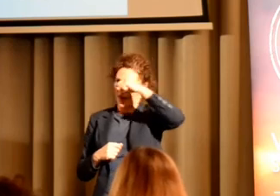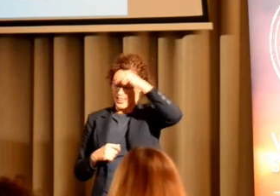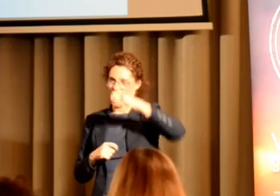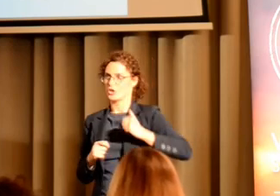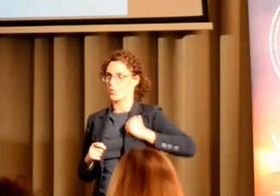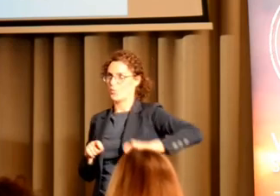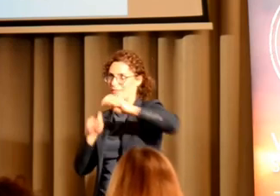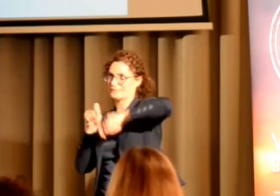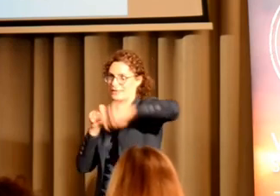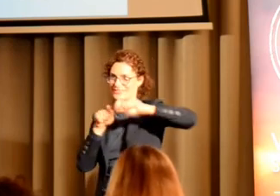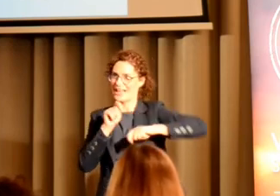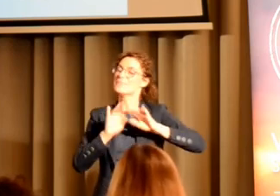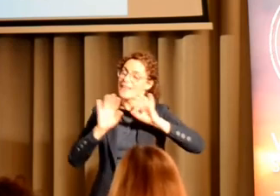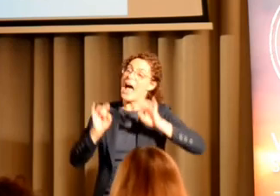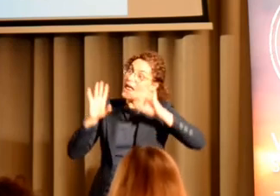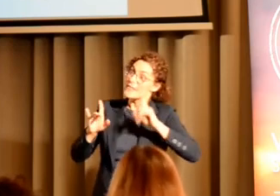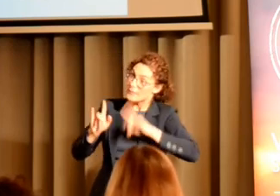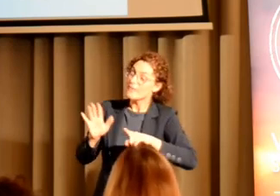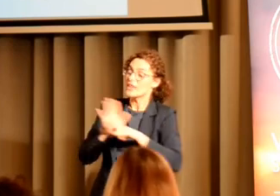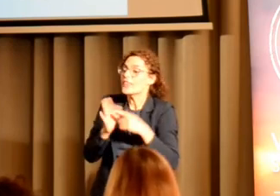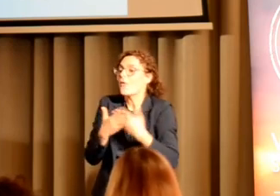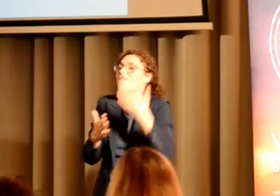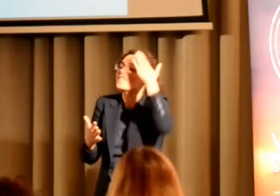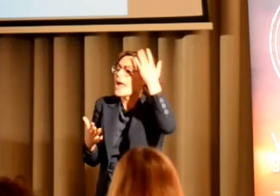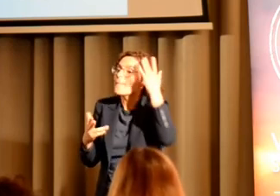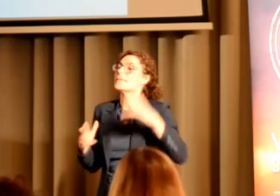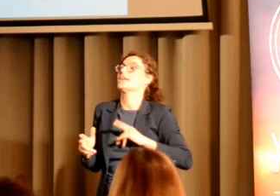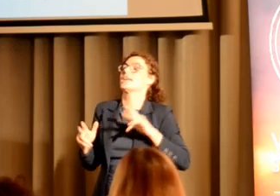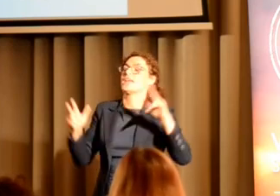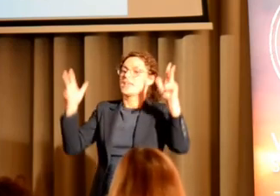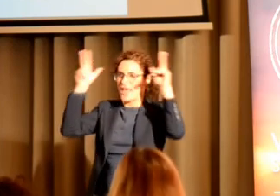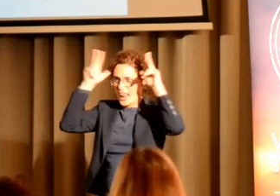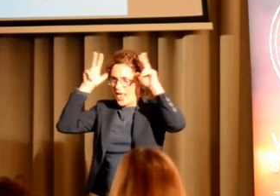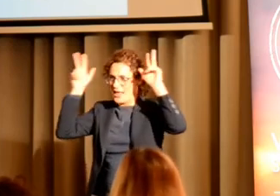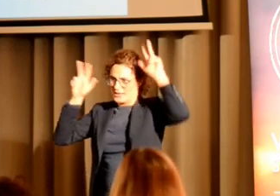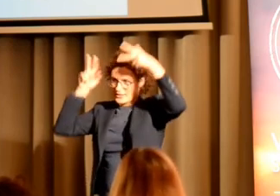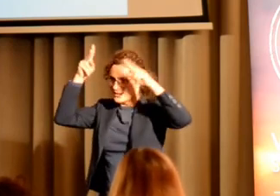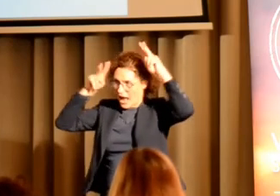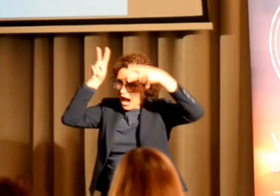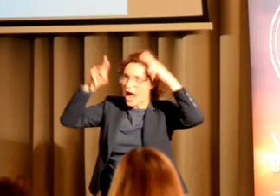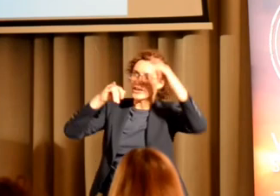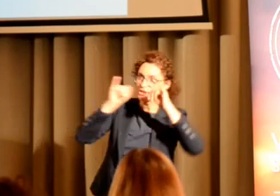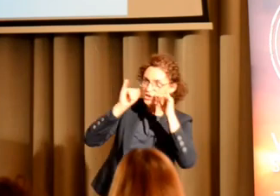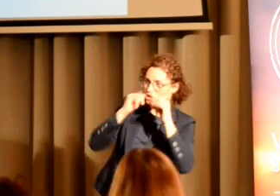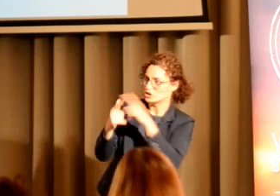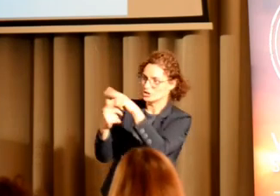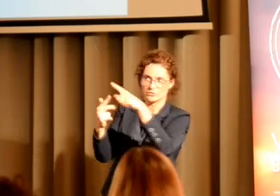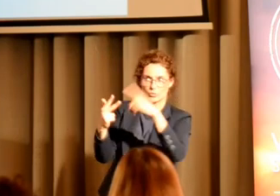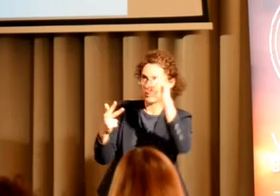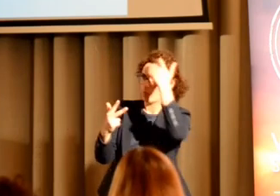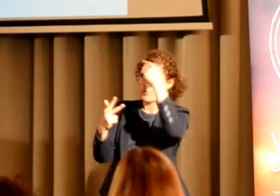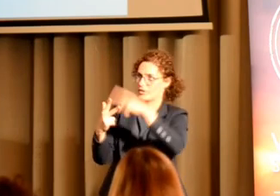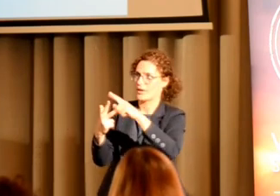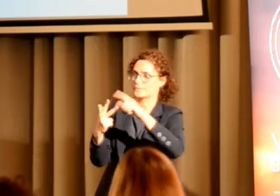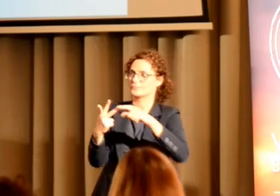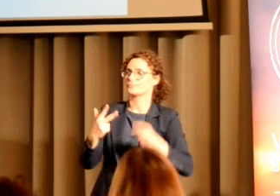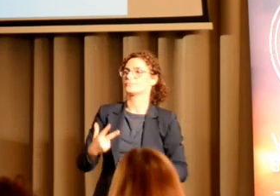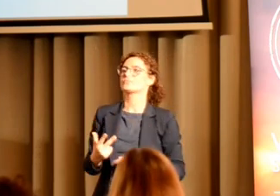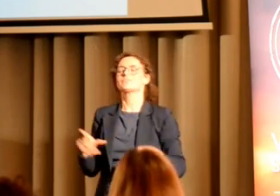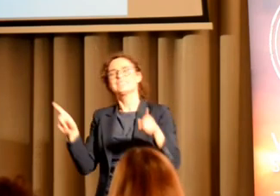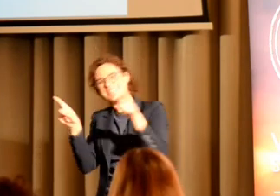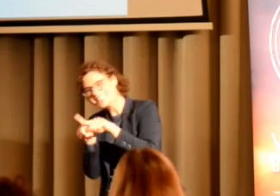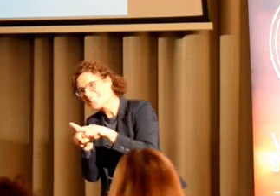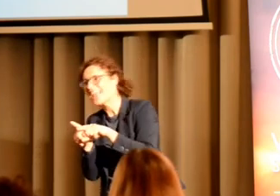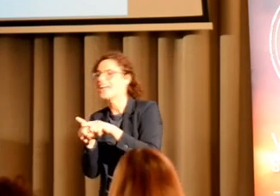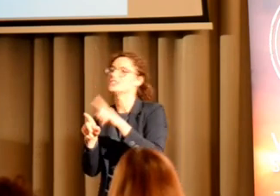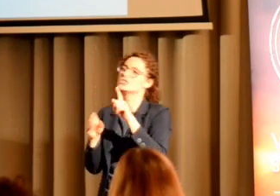więc jedzą głównie jelenie, sarny, dziki, w zależności od tego, z jakim kompleksem leśnym mamy do czynienia. Są to w różnych